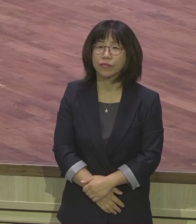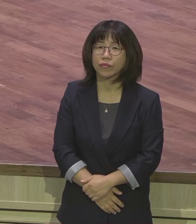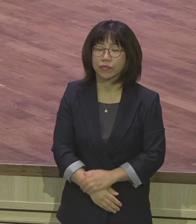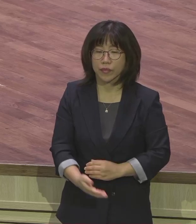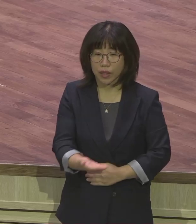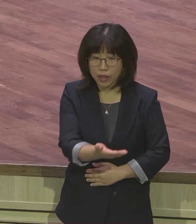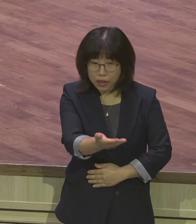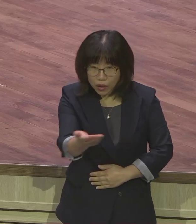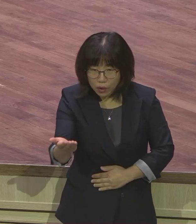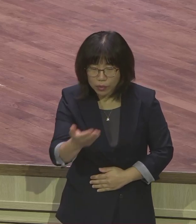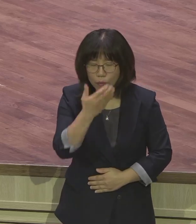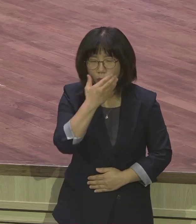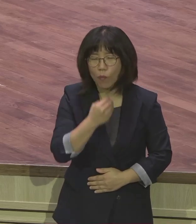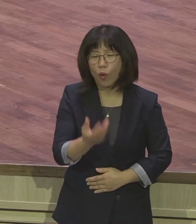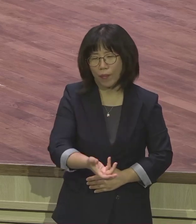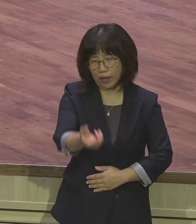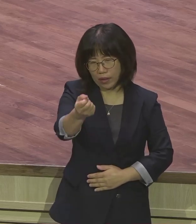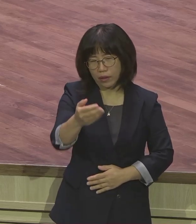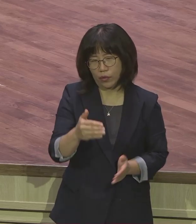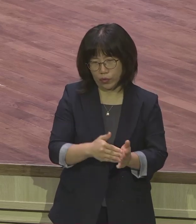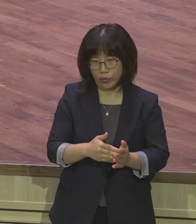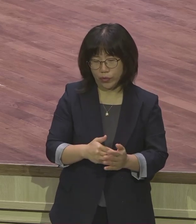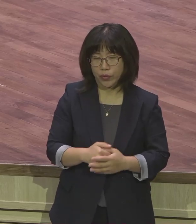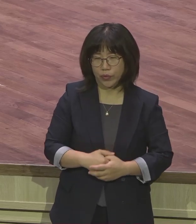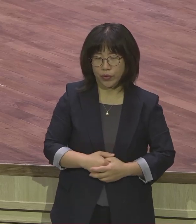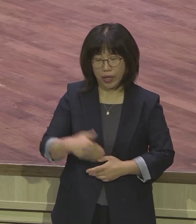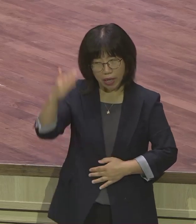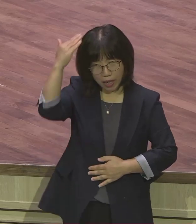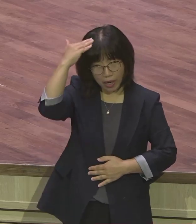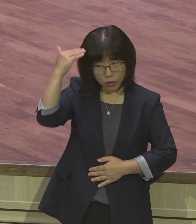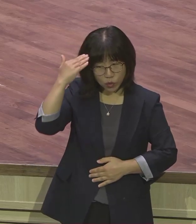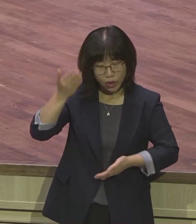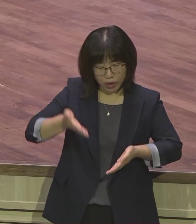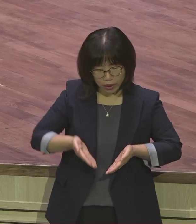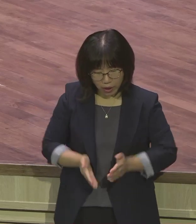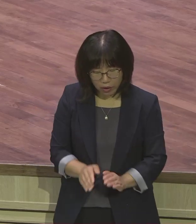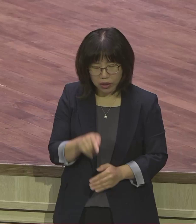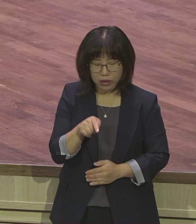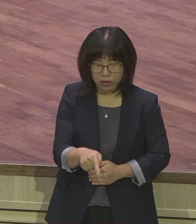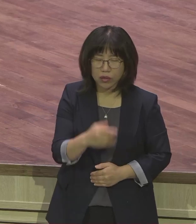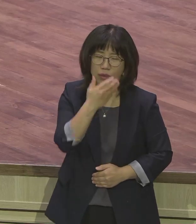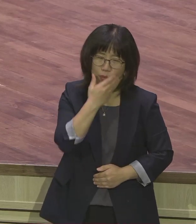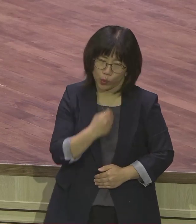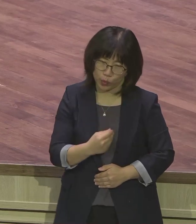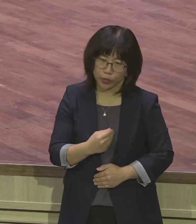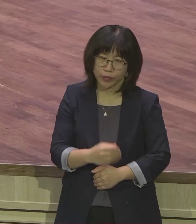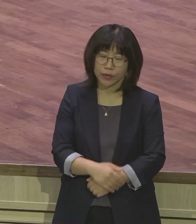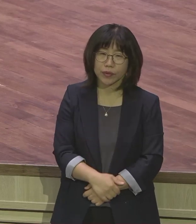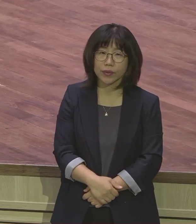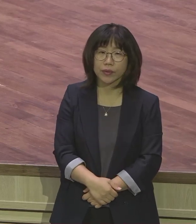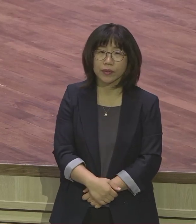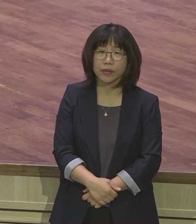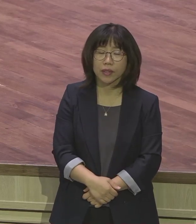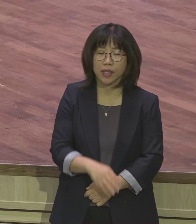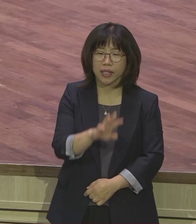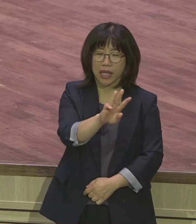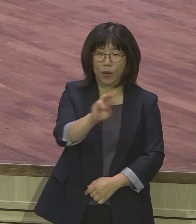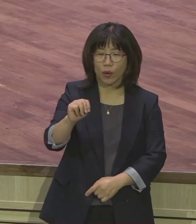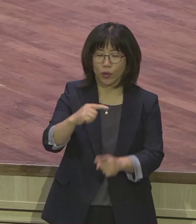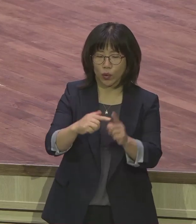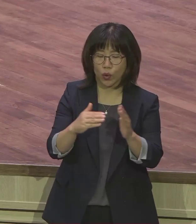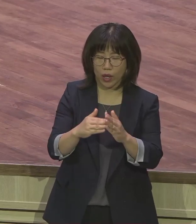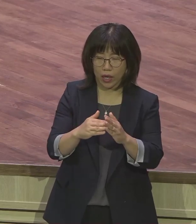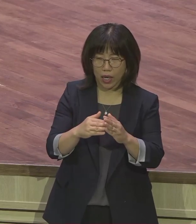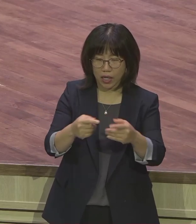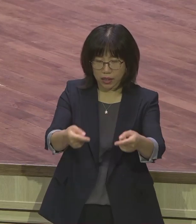여러분은 축구방 좀 믿으시기 바랍니다. 한국에 태어난 거 너무 감사해야 되고요. 더더군요. 예원교나 복음